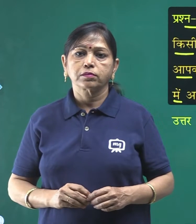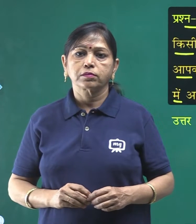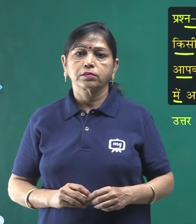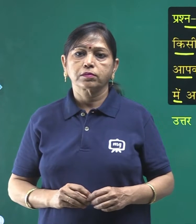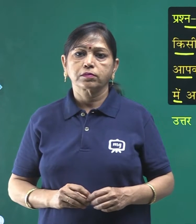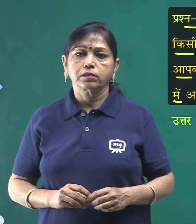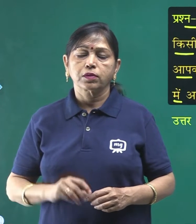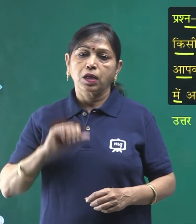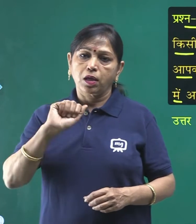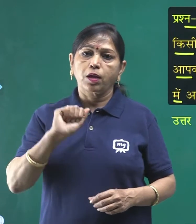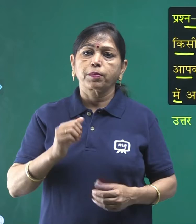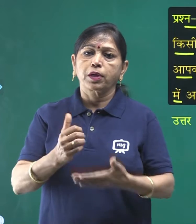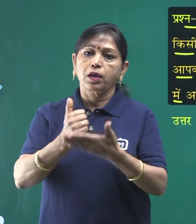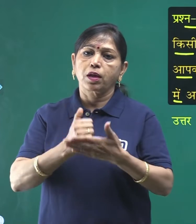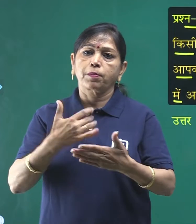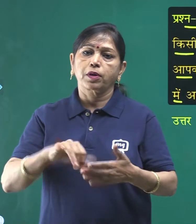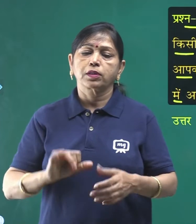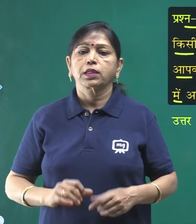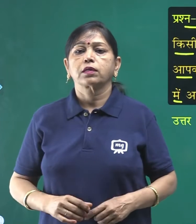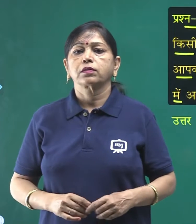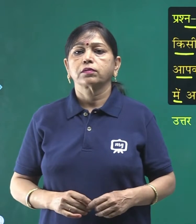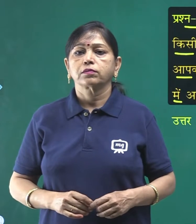आपकी सहायता करता है?